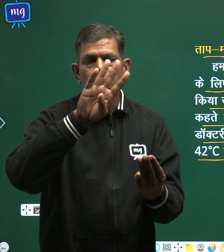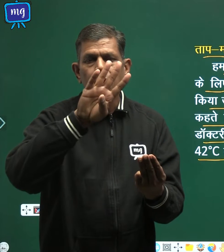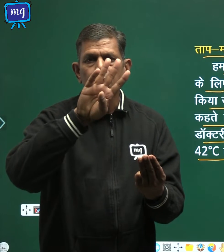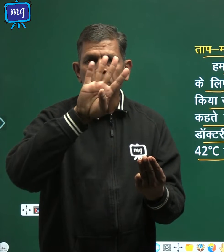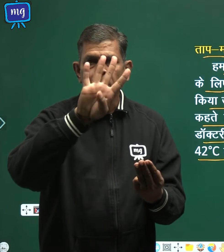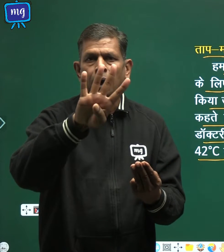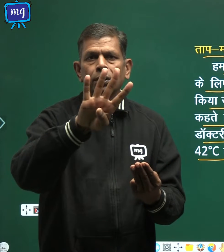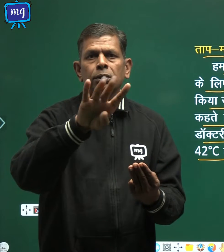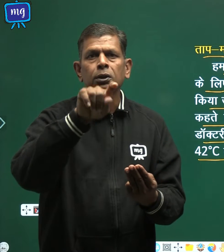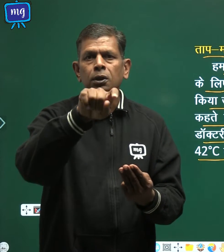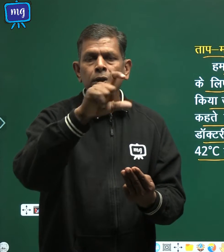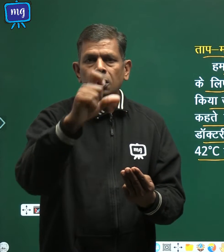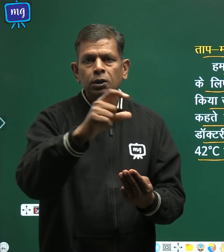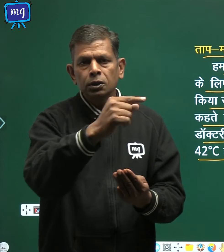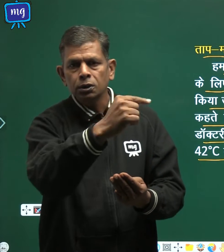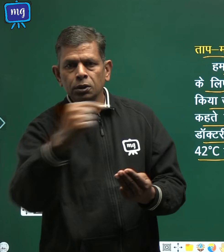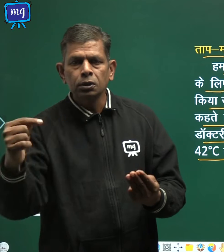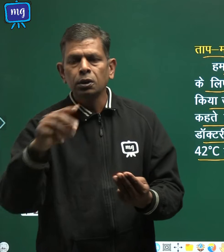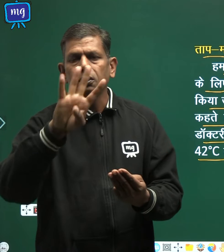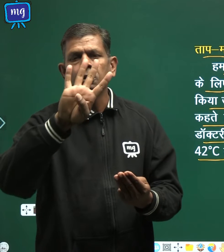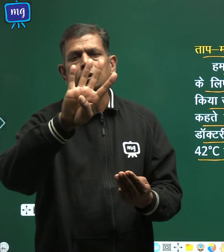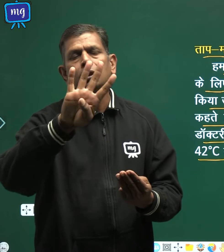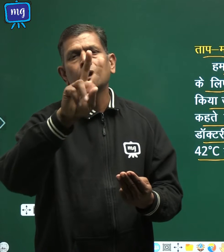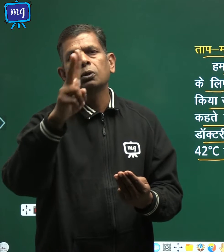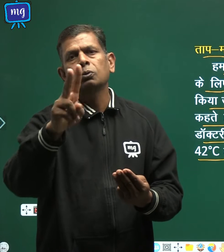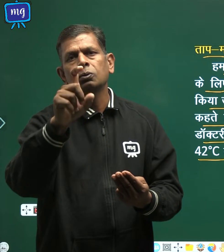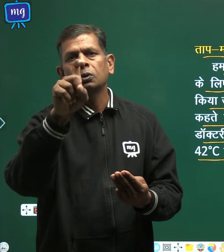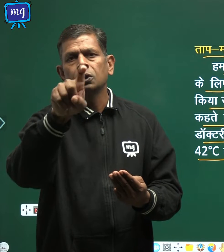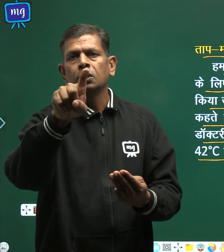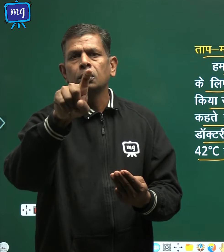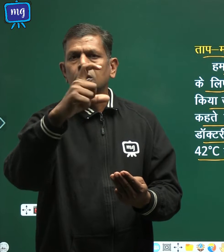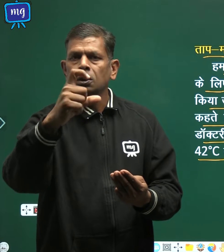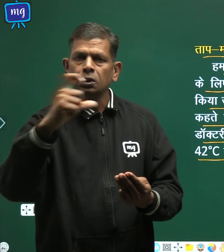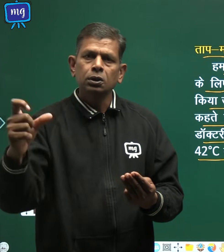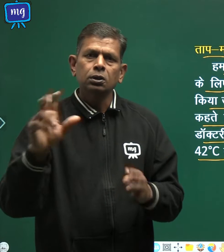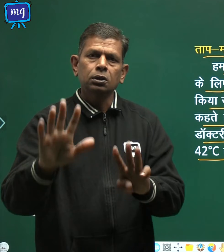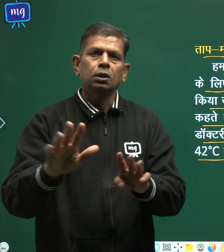से 42 डिग्री सेल्सियस तक।